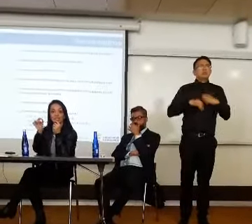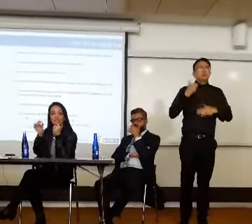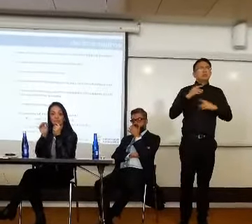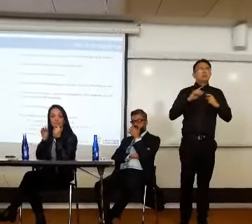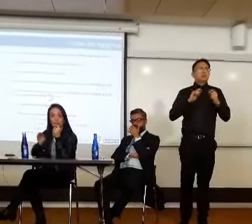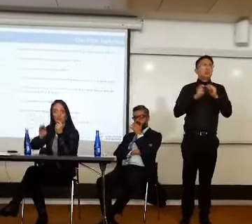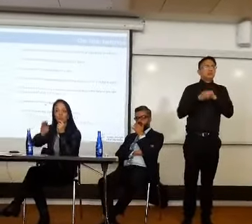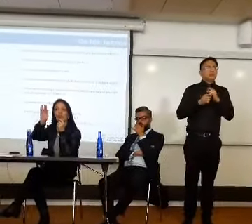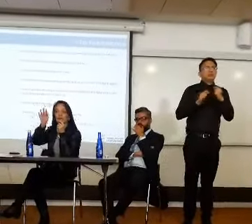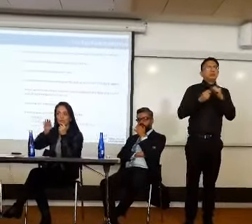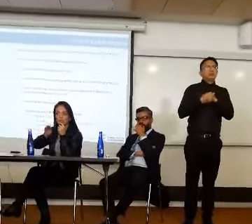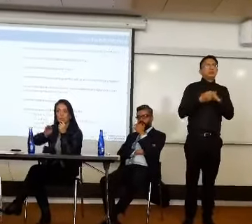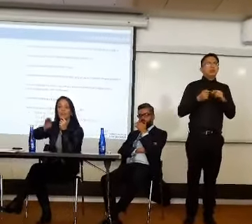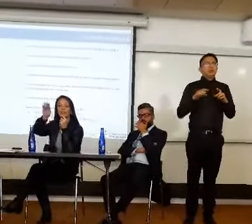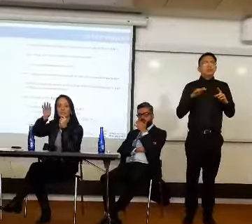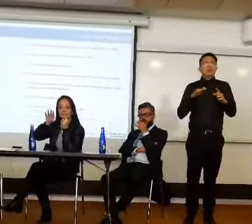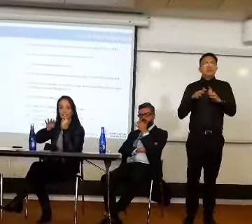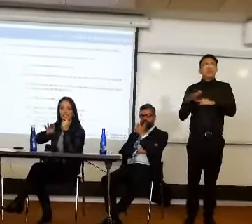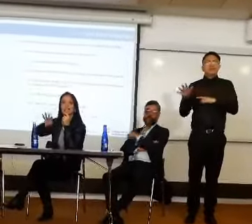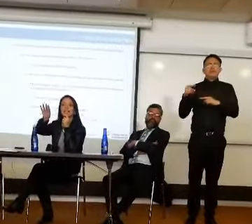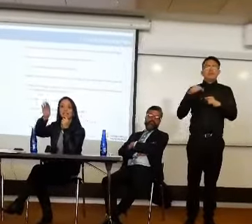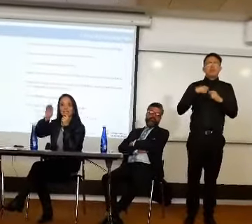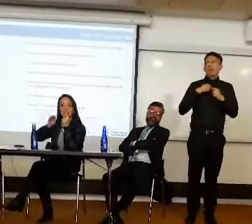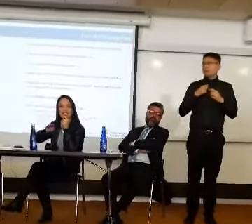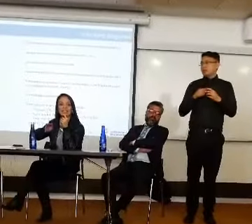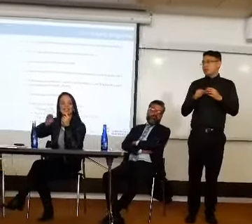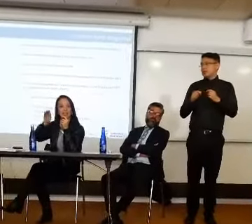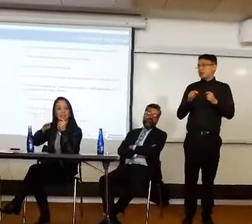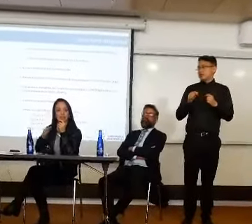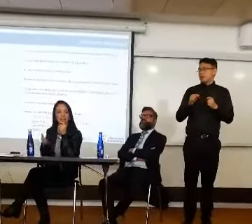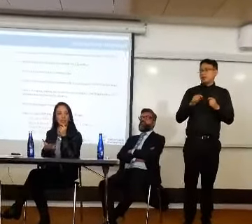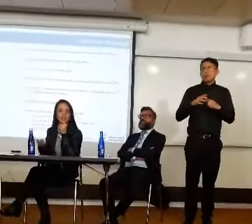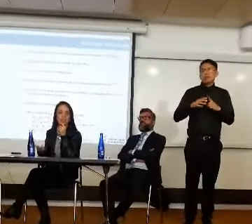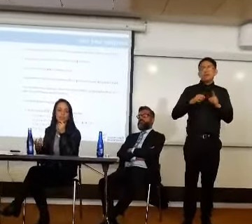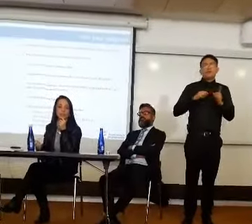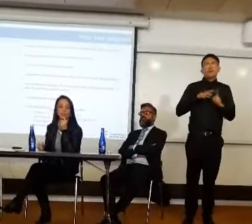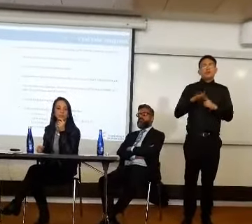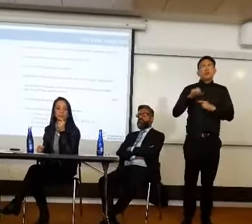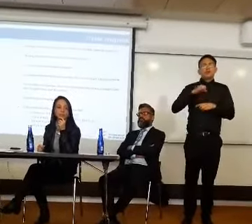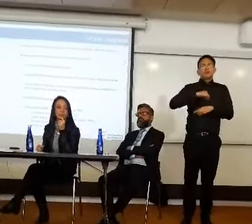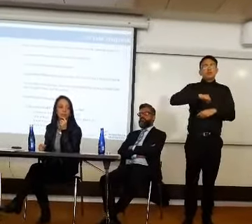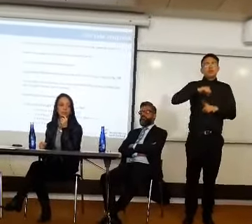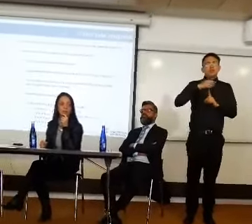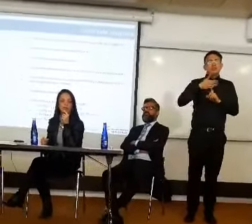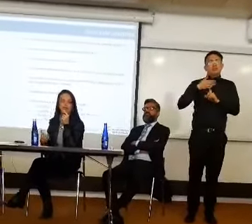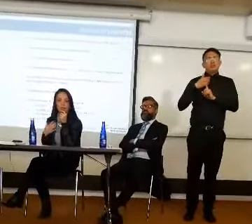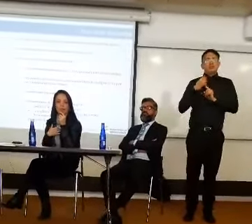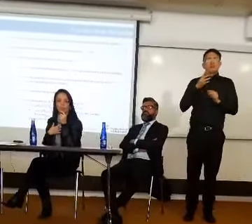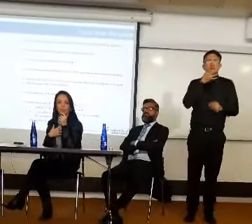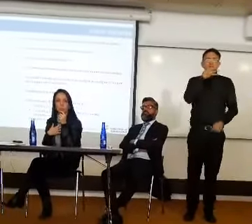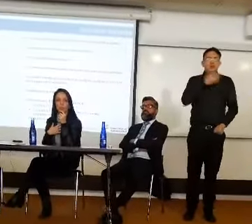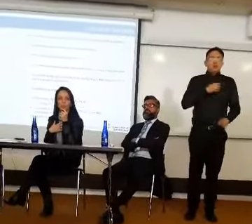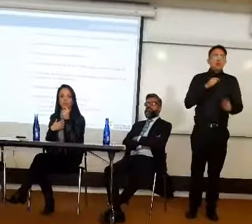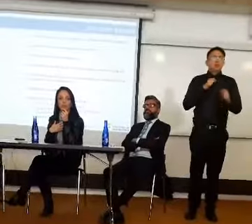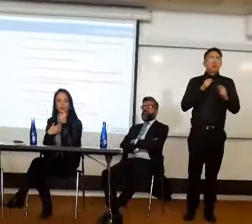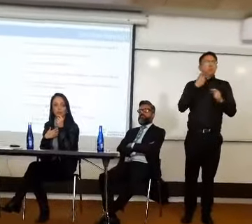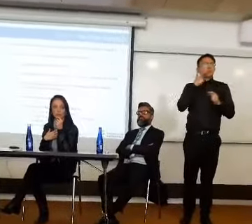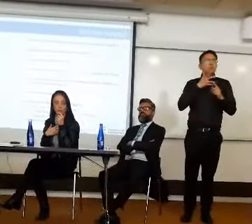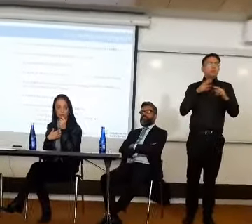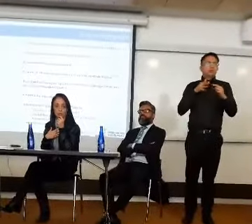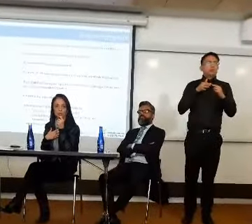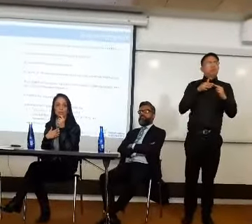en el sistema por donde van a empezar a filtrarse esa garantía de los derechos que tanto estamos esperando y que nosotros como